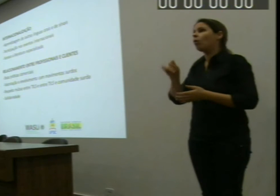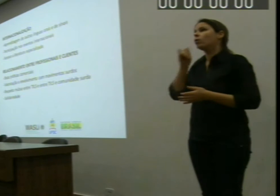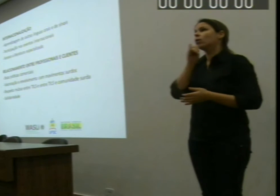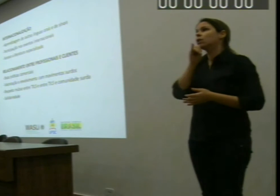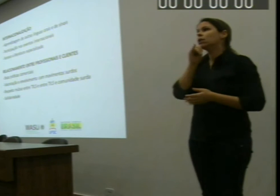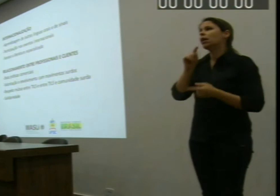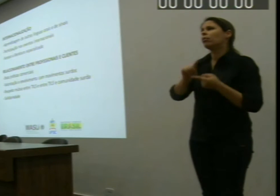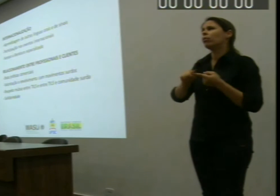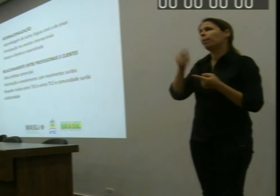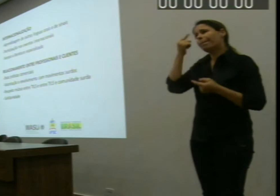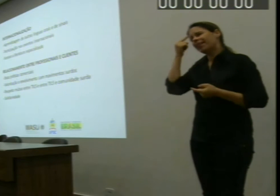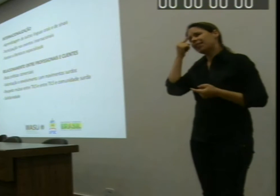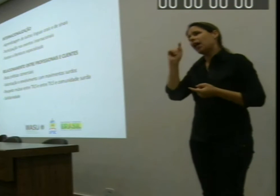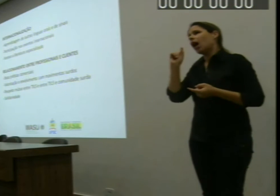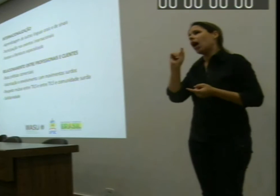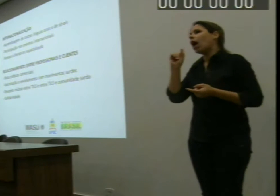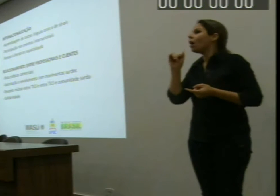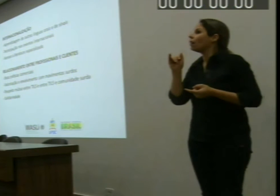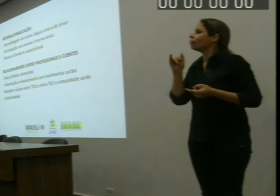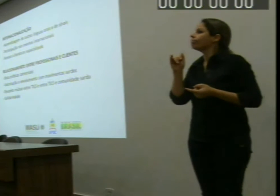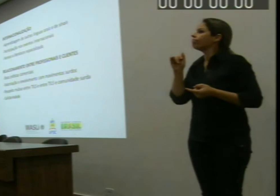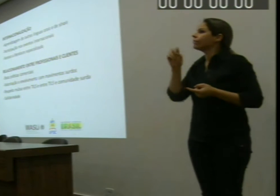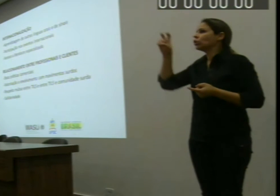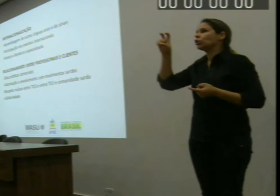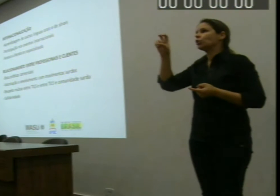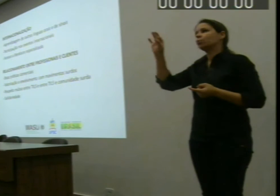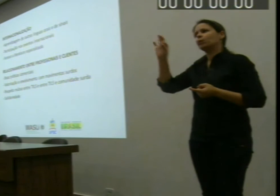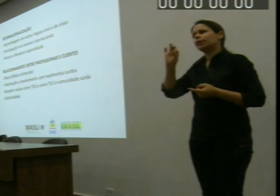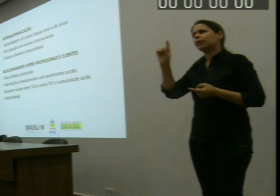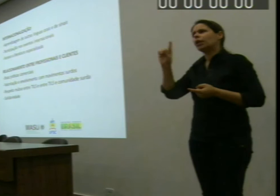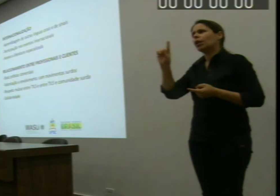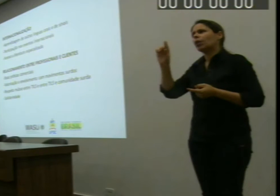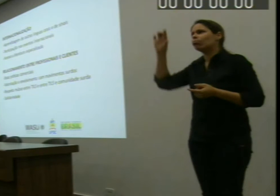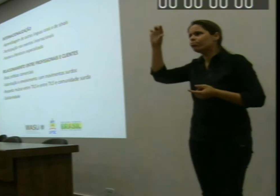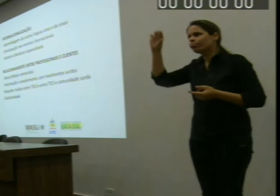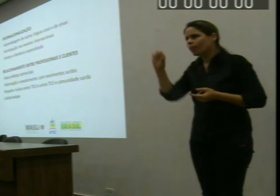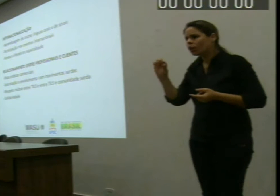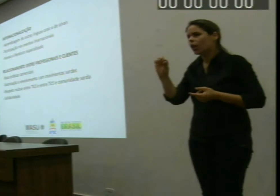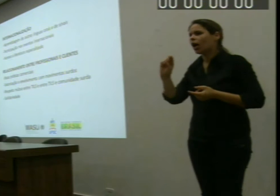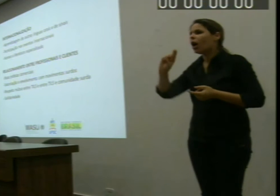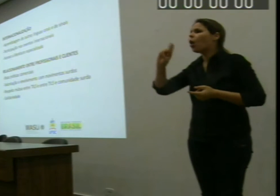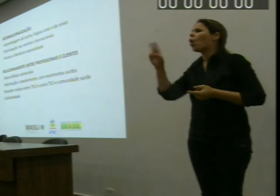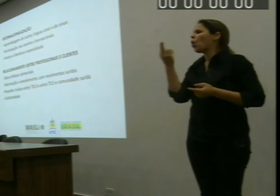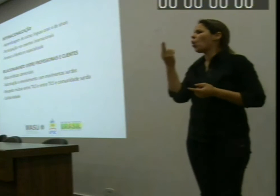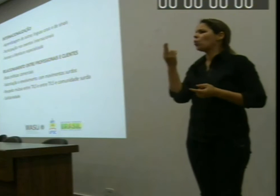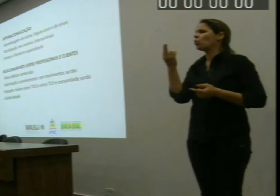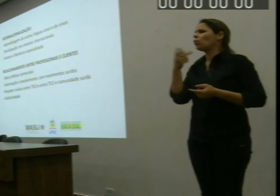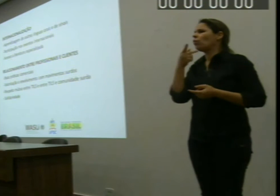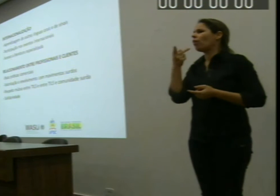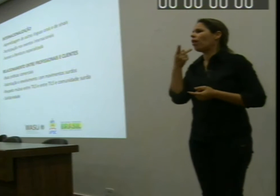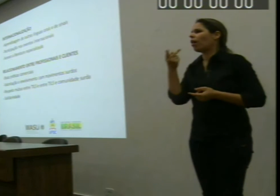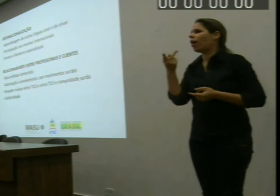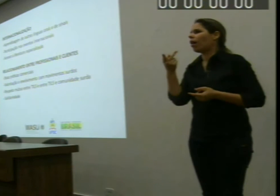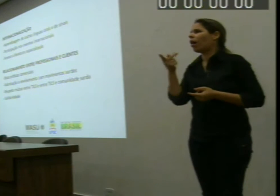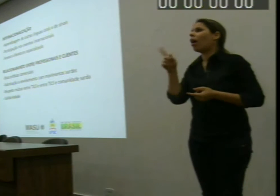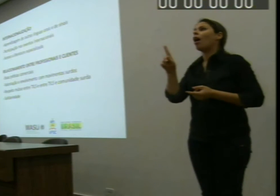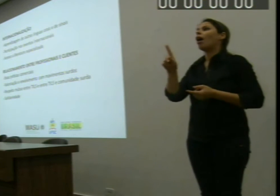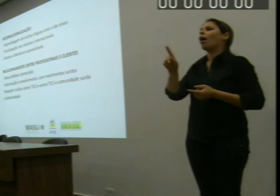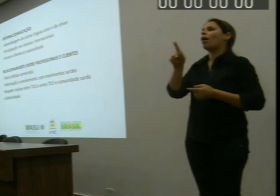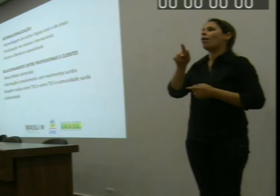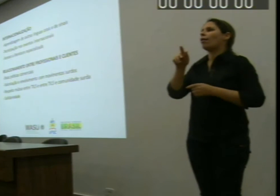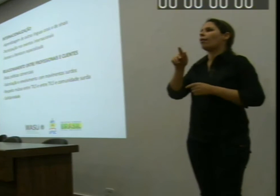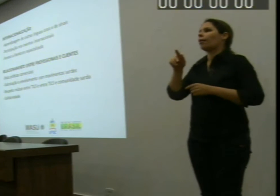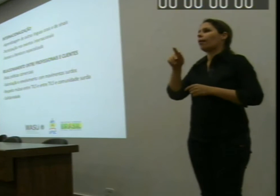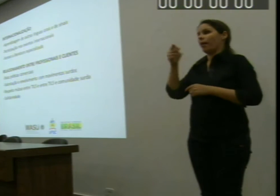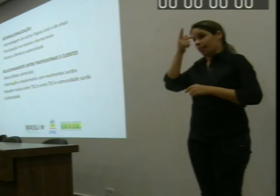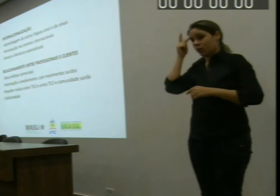mais interessante não ter nenhum servidor não exigir isso no Decreto que o servidor saiba libras mas exigir